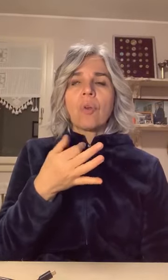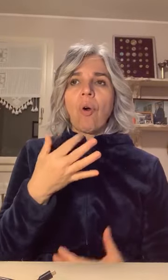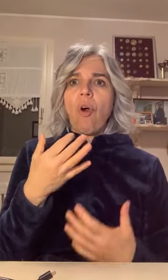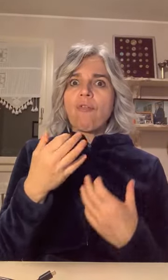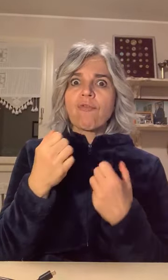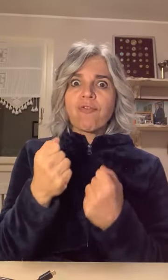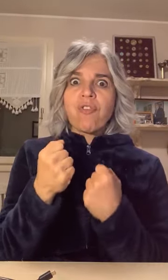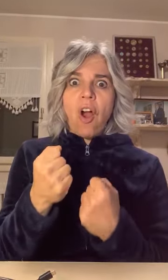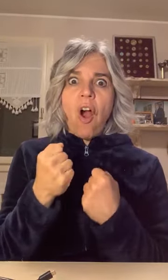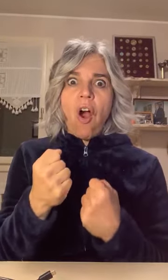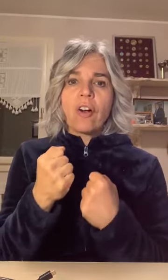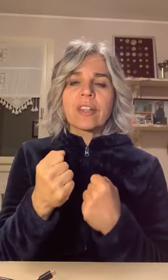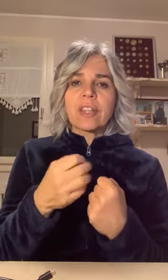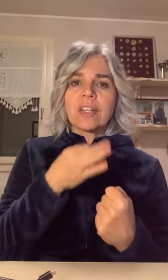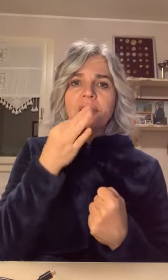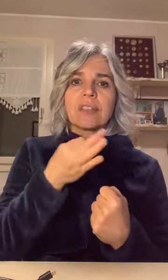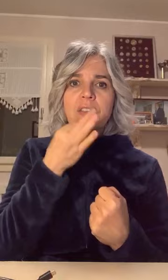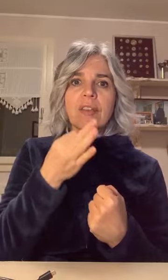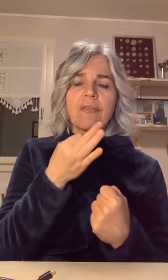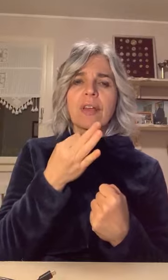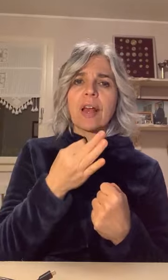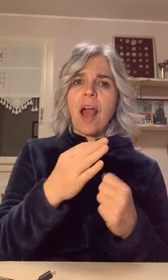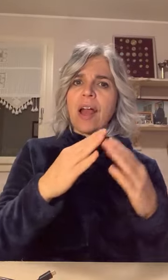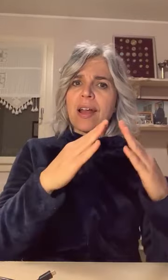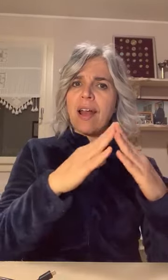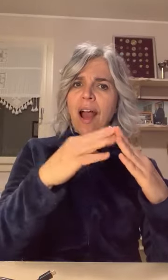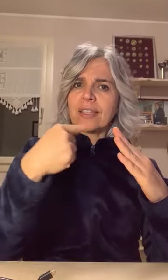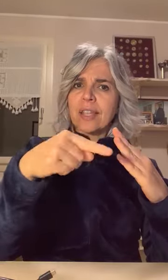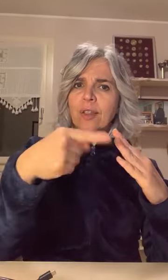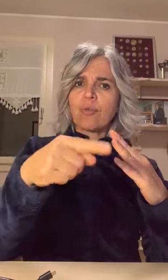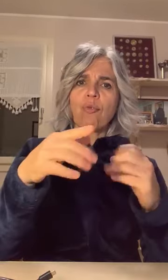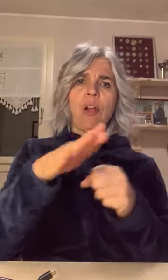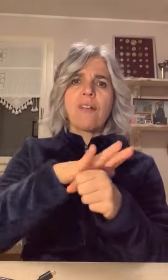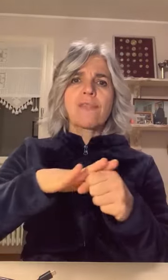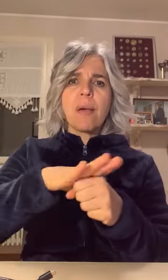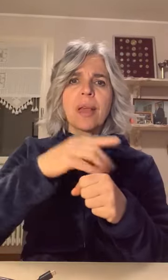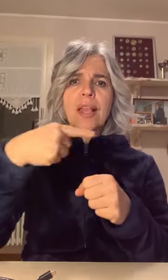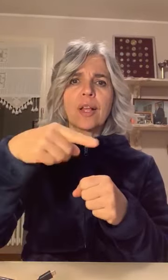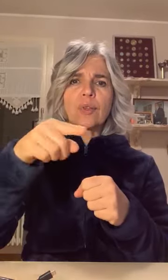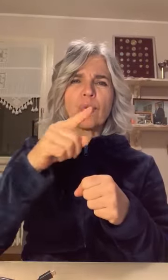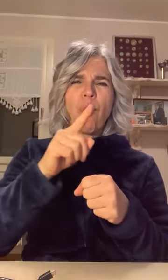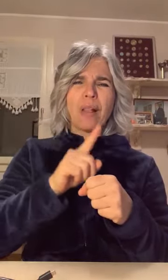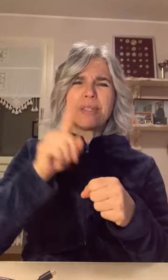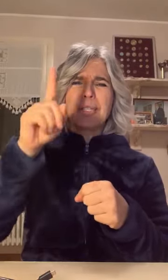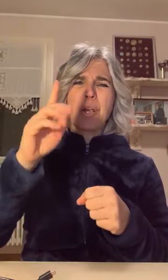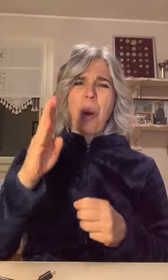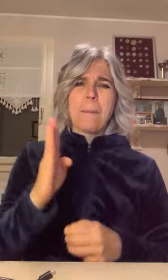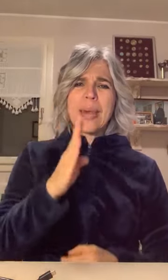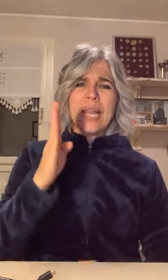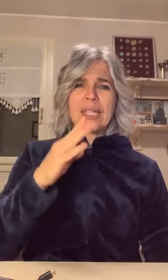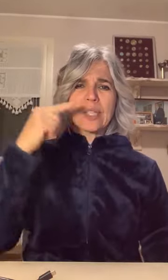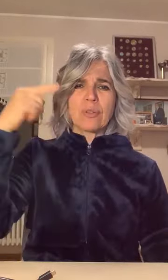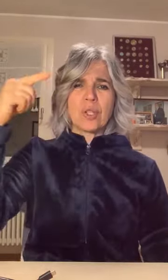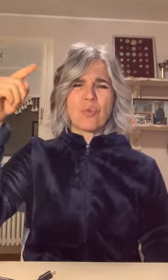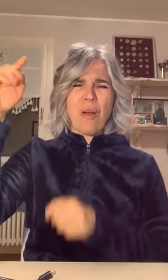tua famiglia, proprio un qualcosa che ti arricchisce. E la parola di Dio dice che quello che lui benedice sarà benedetto in